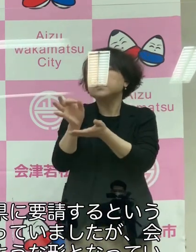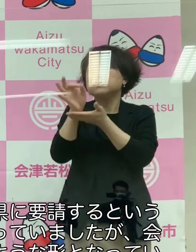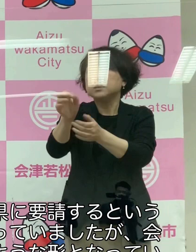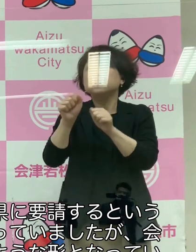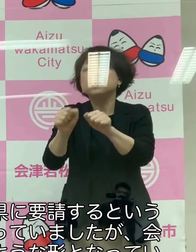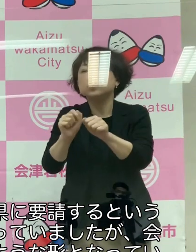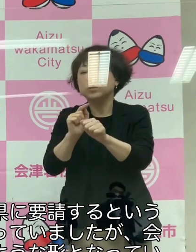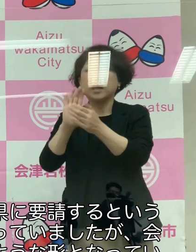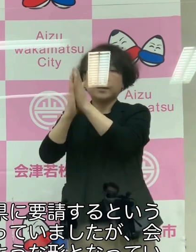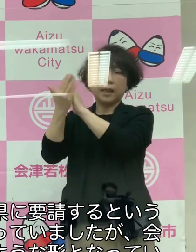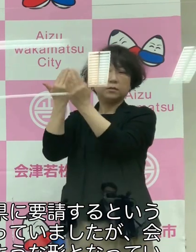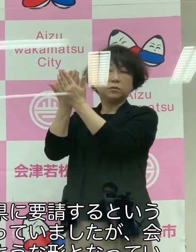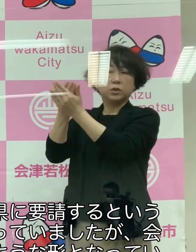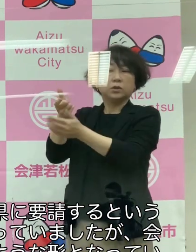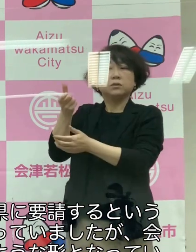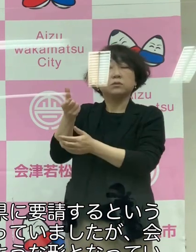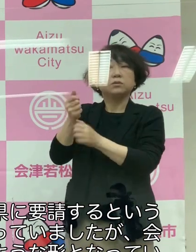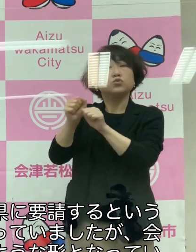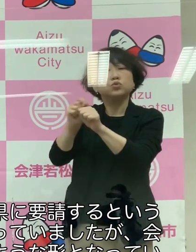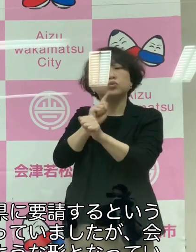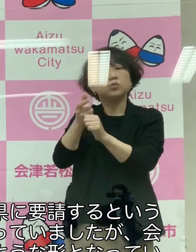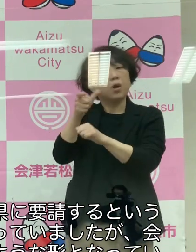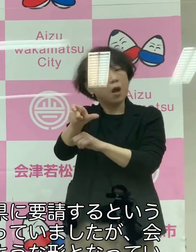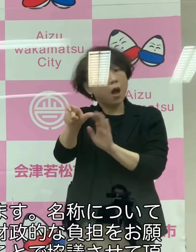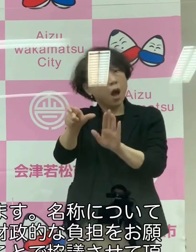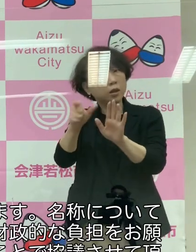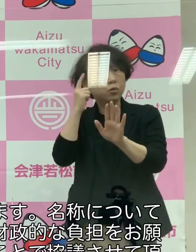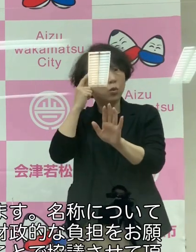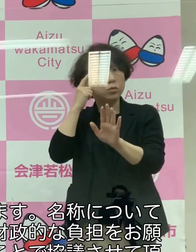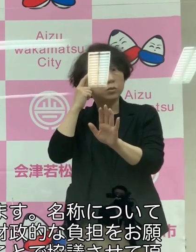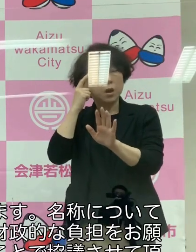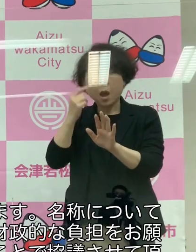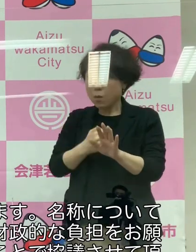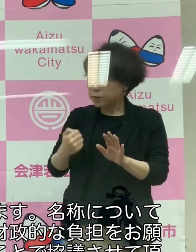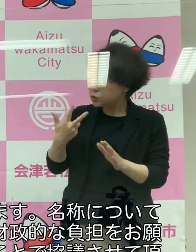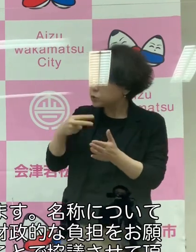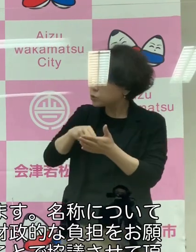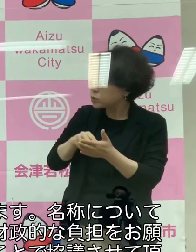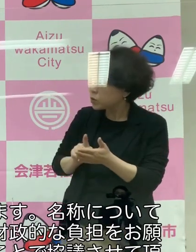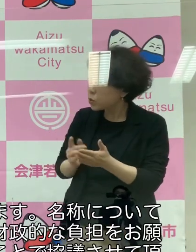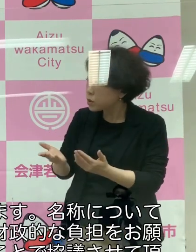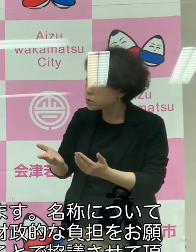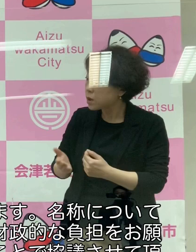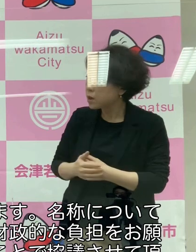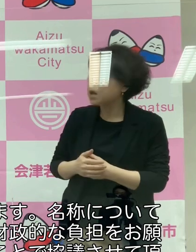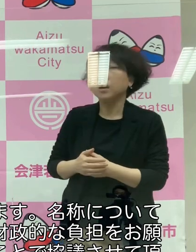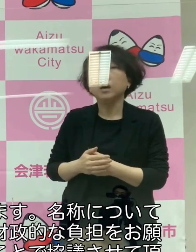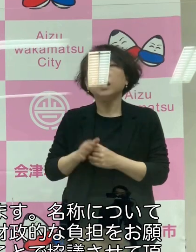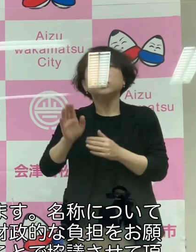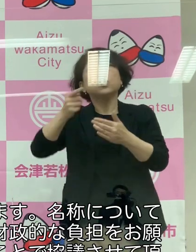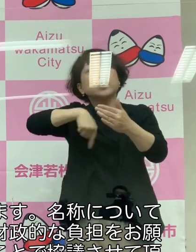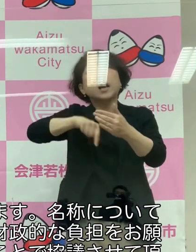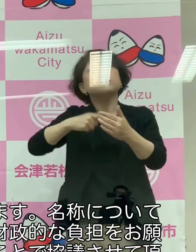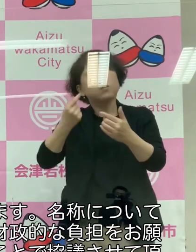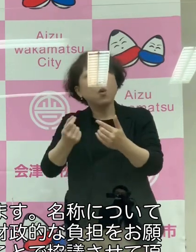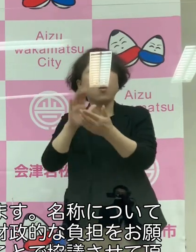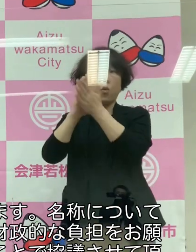に要請するというくだりの文言が入っていたんですが、 はい、 まあ、この数字はどういうような形で、はい、 その内容も要請し